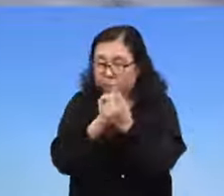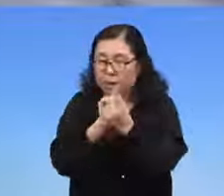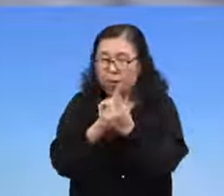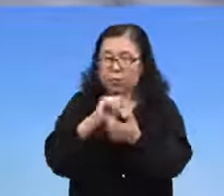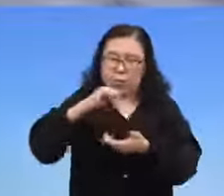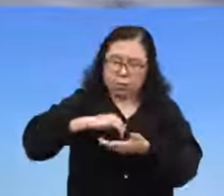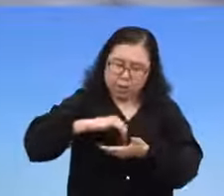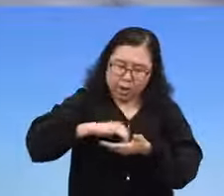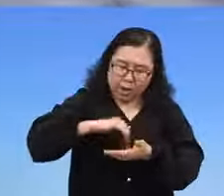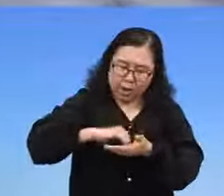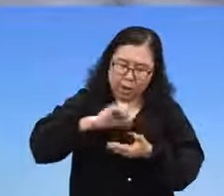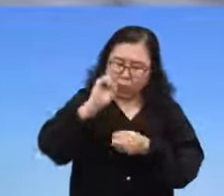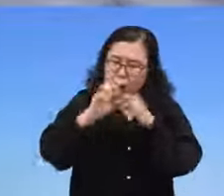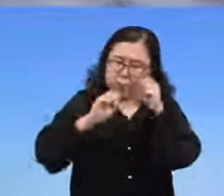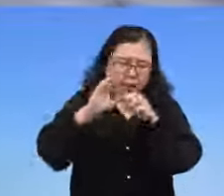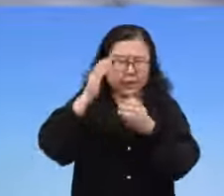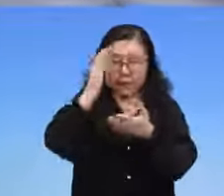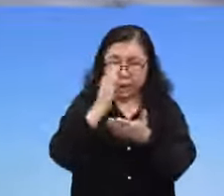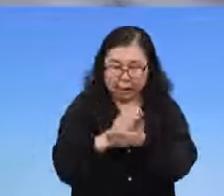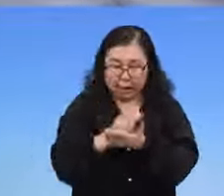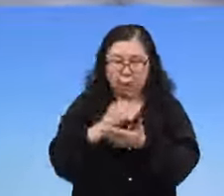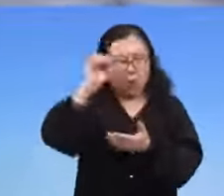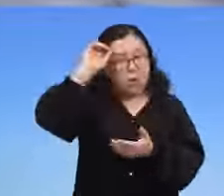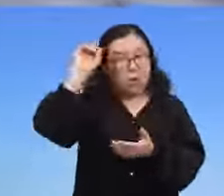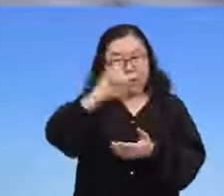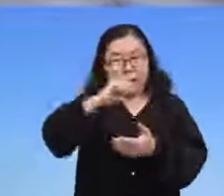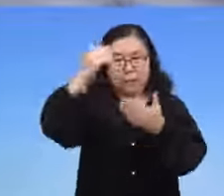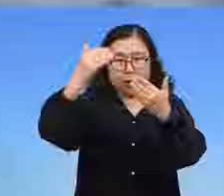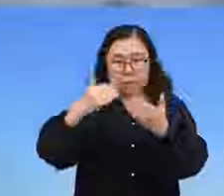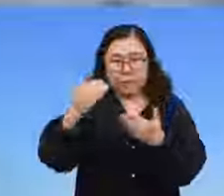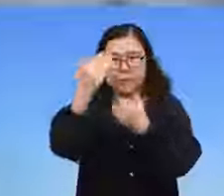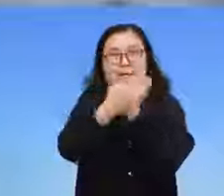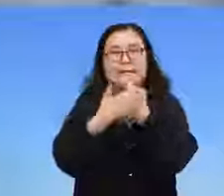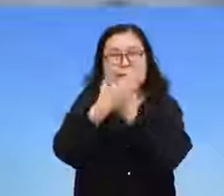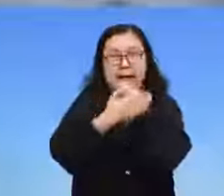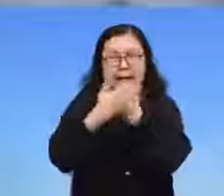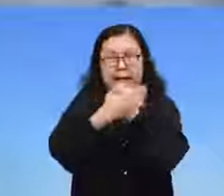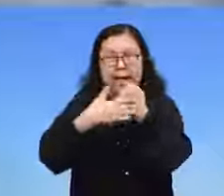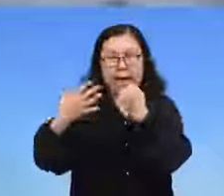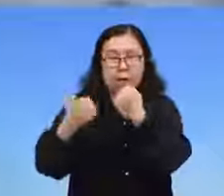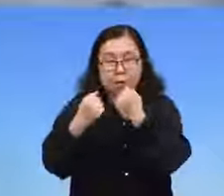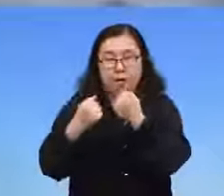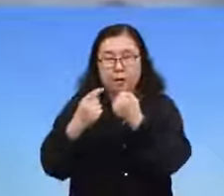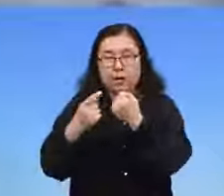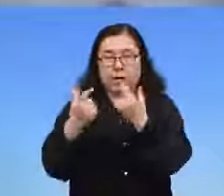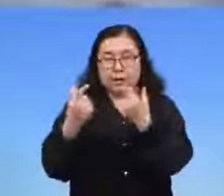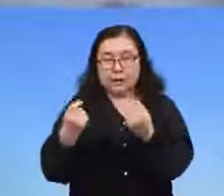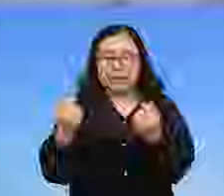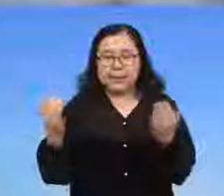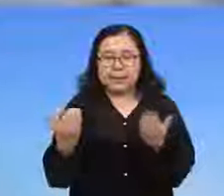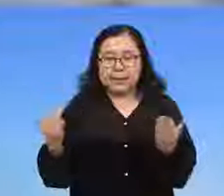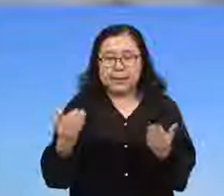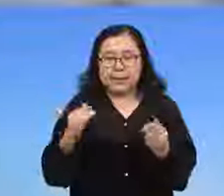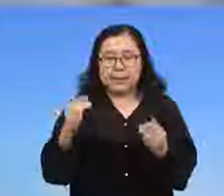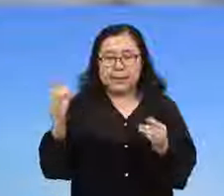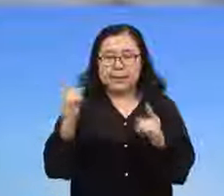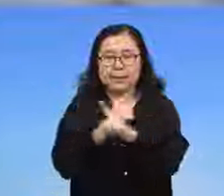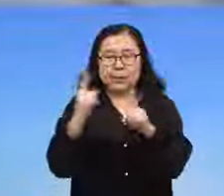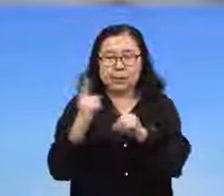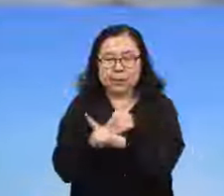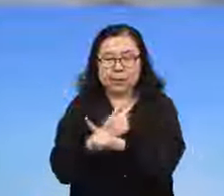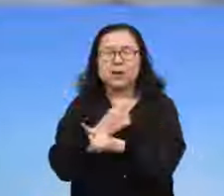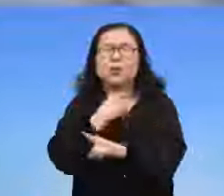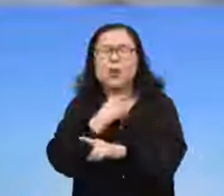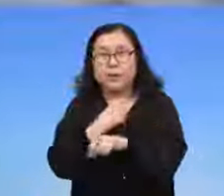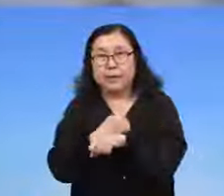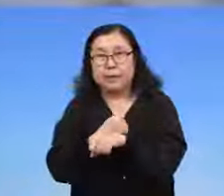하는 독백이 아니라 새벽에 주시는 은혜로 이런 것들이 교정되어 가기를 원합니다. 여러분, 저나